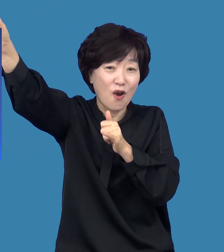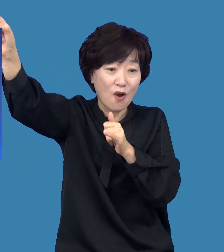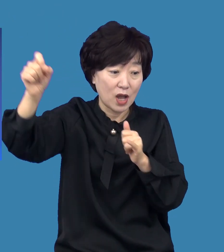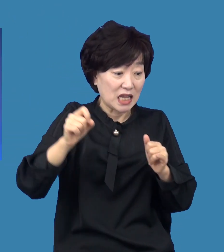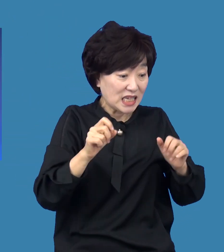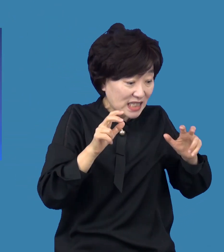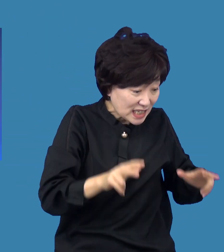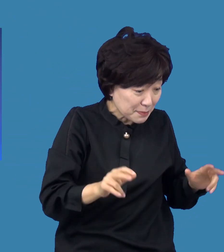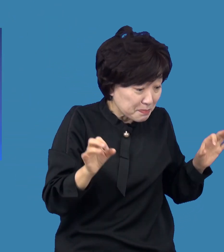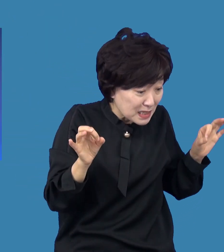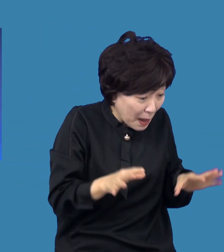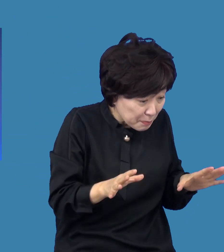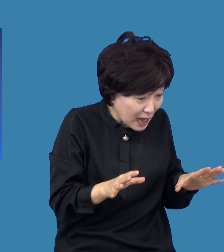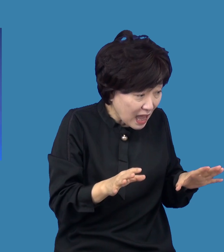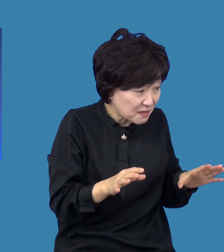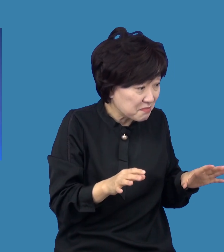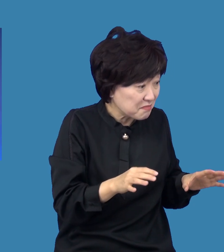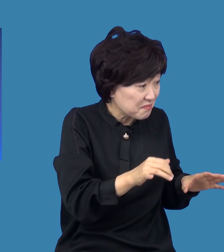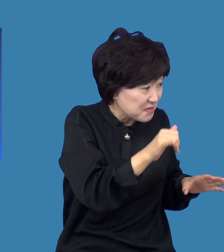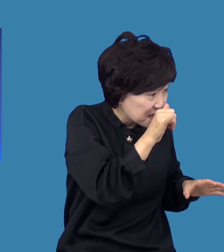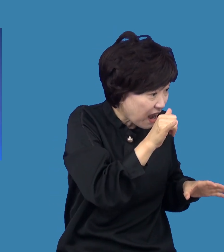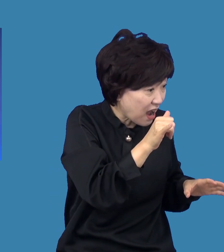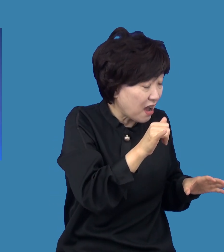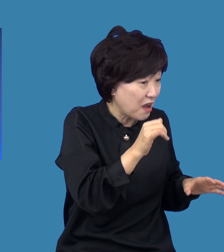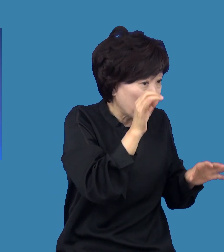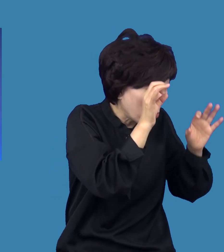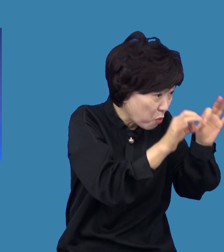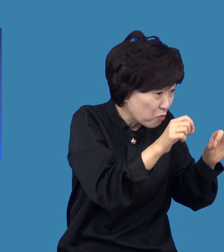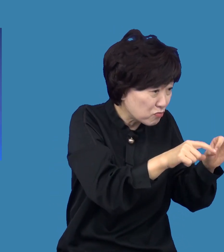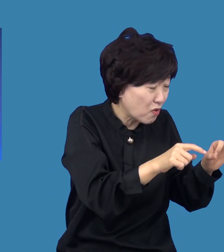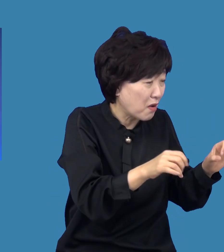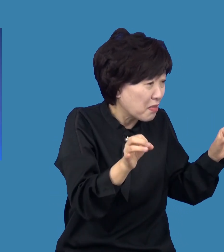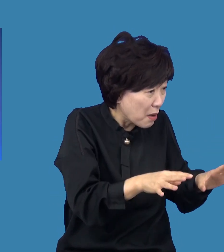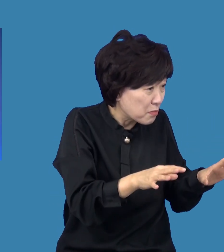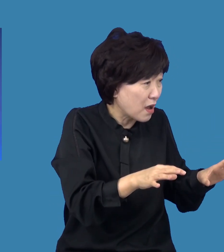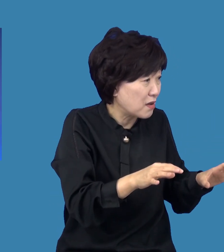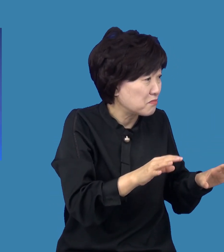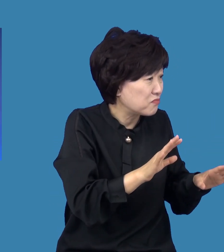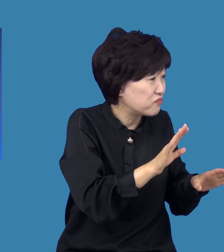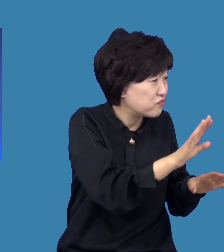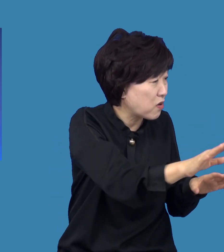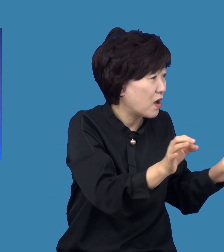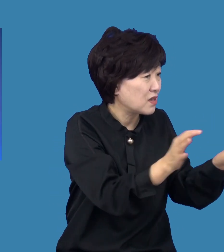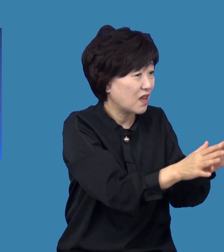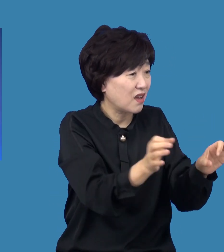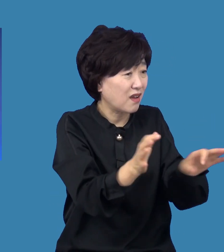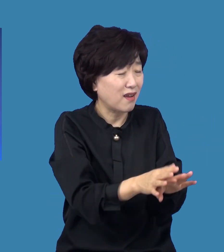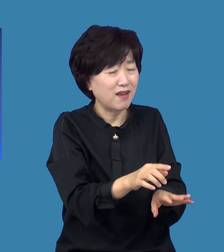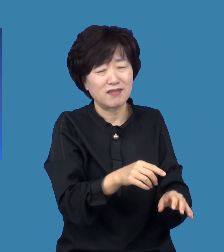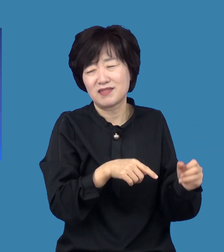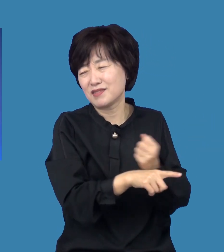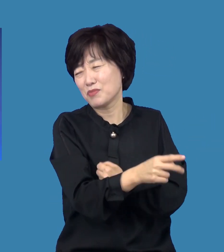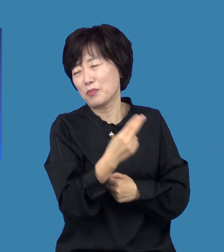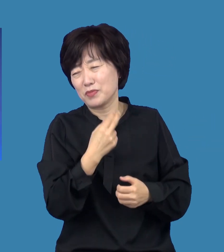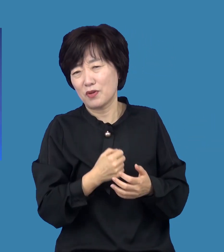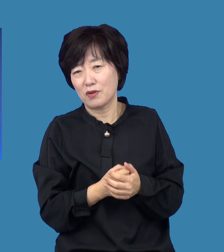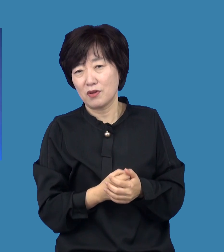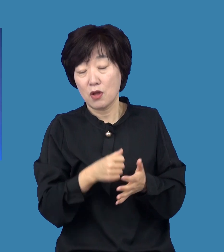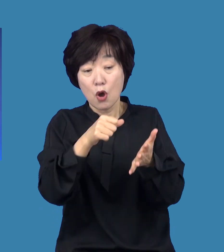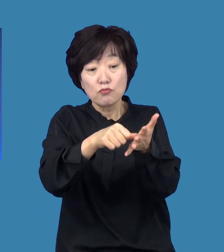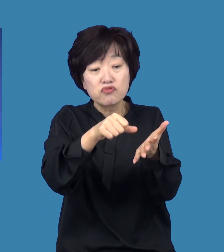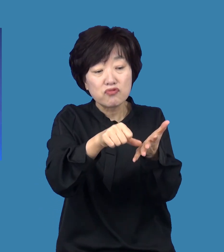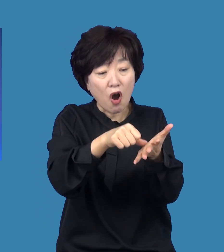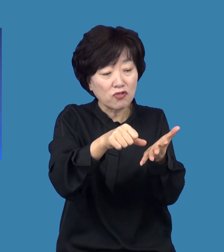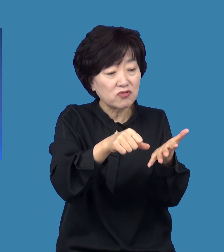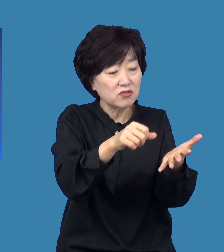있다가 없어질 것들은 우리한테 그렇게 의미가 없다는 거예요. 그렇지 않습니까, 여러분? 여러분이 어떤 물건을 샀는데 1초만 쓰고 나서